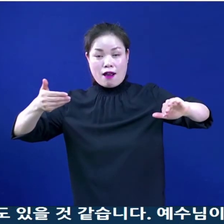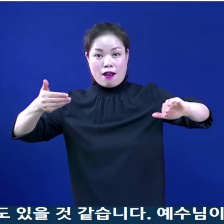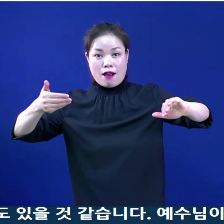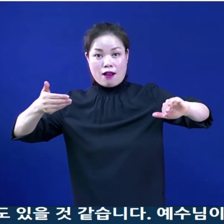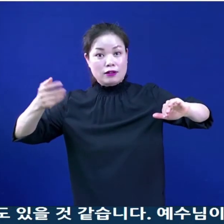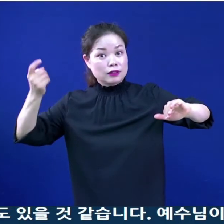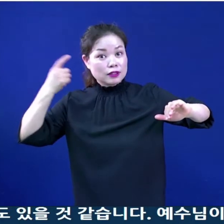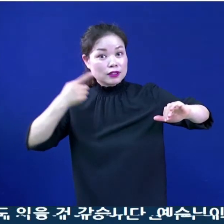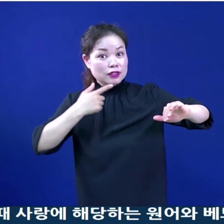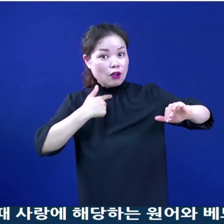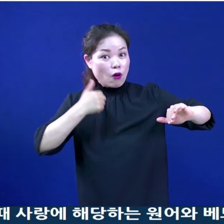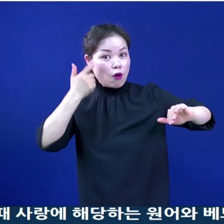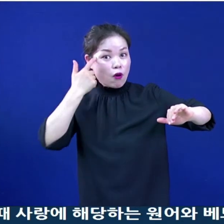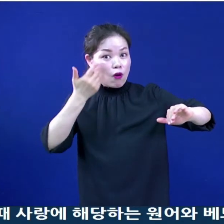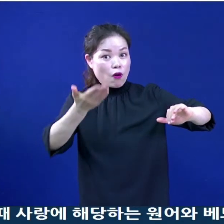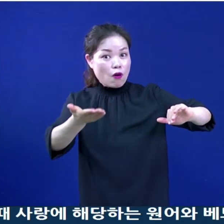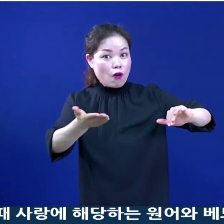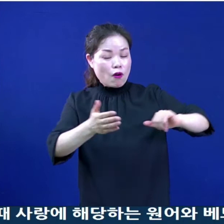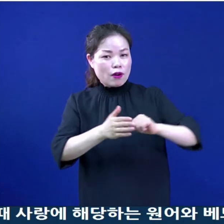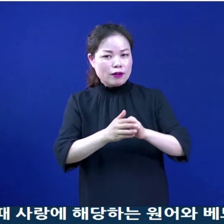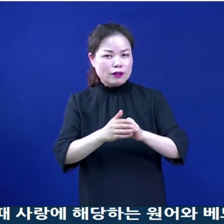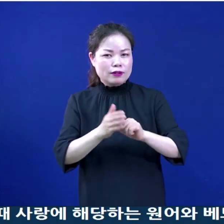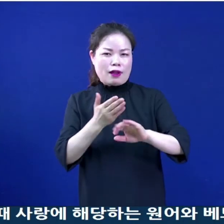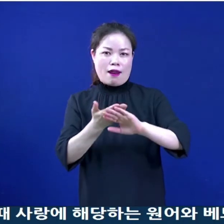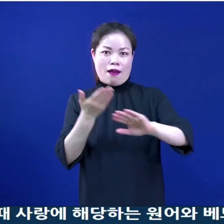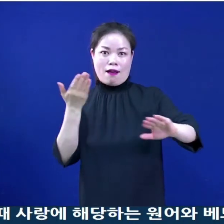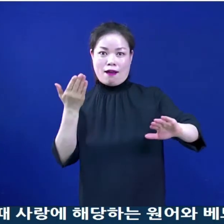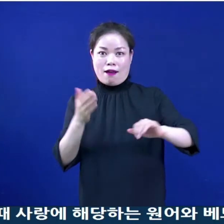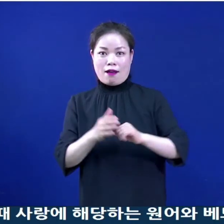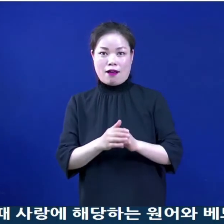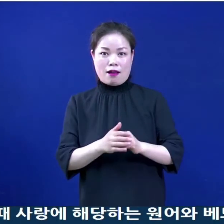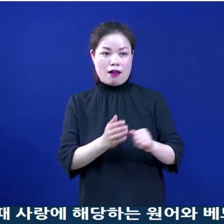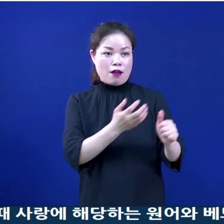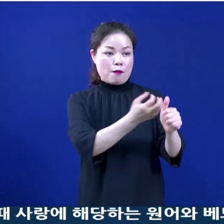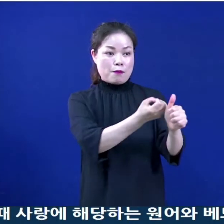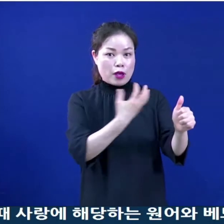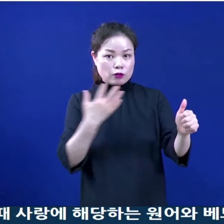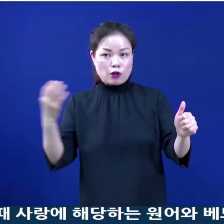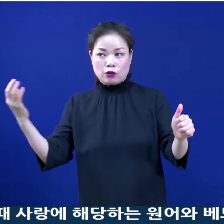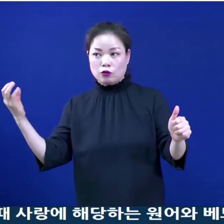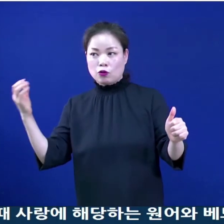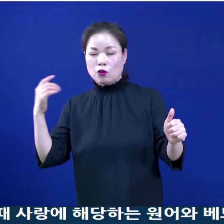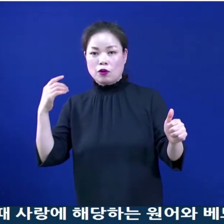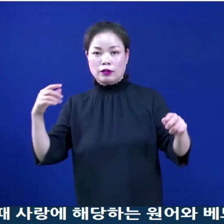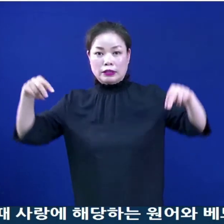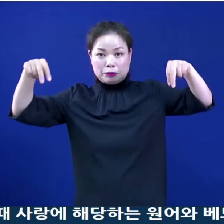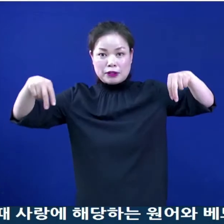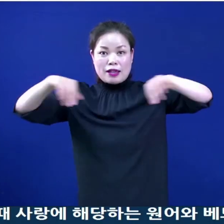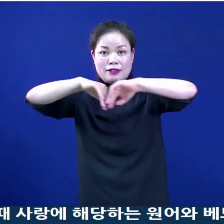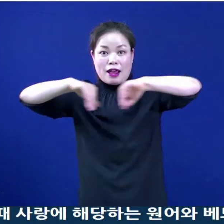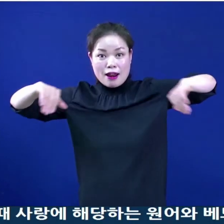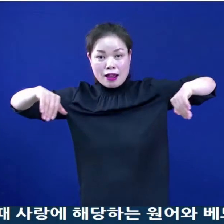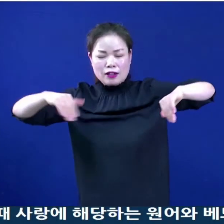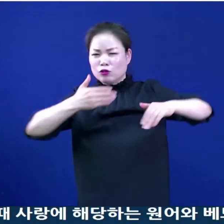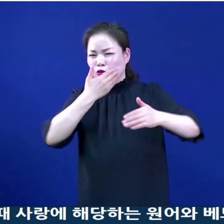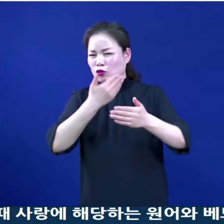혹 들어보신 적 있으세요? 사실은 달라요. 근데 사실 그게 그렇게 중요하지